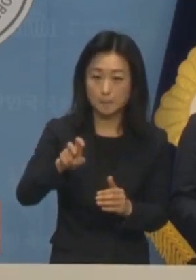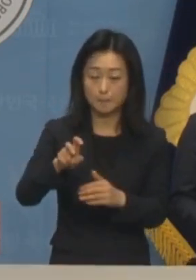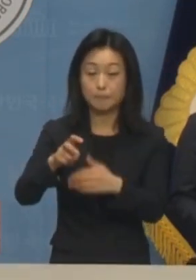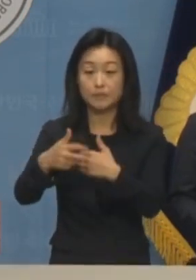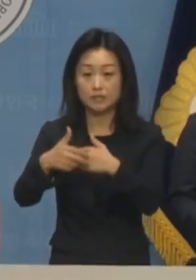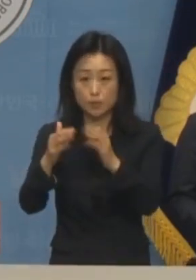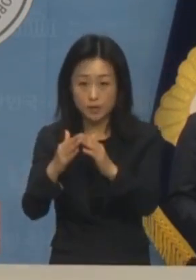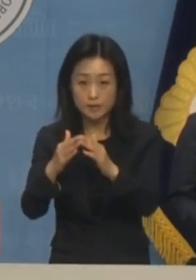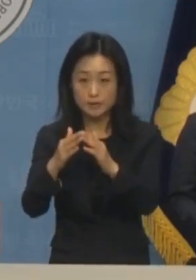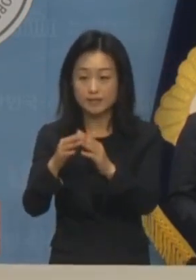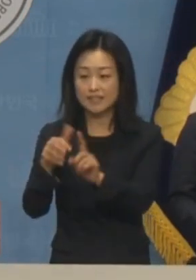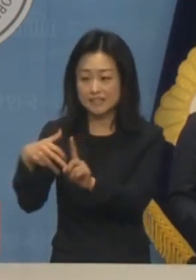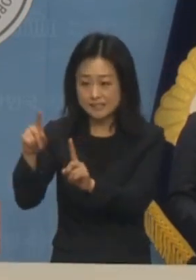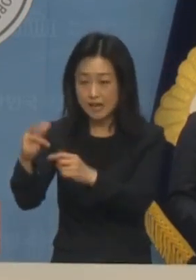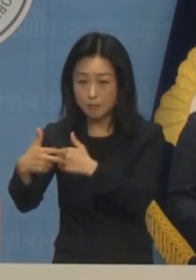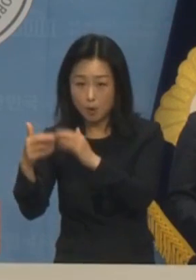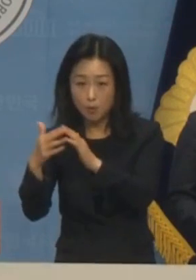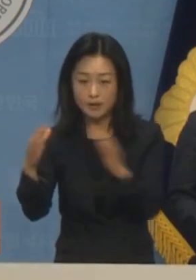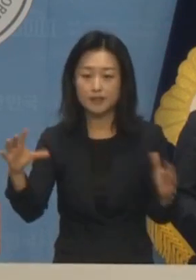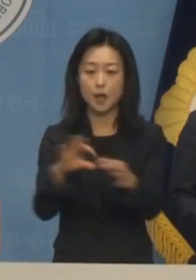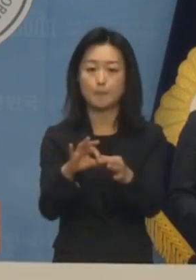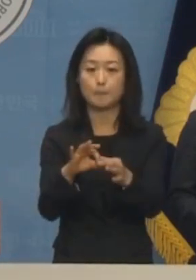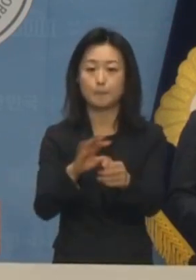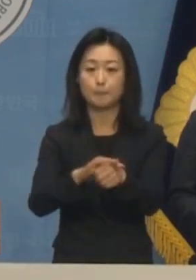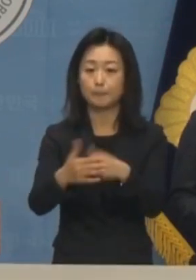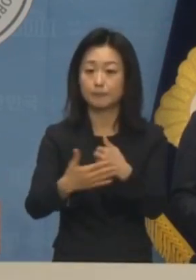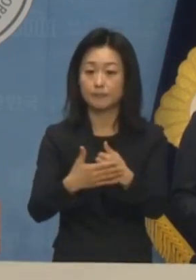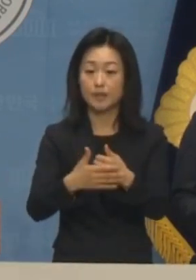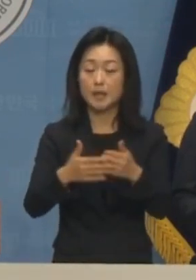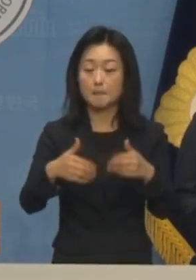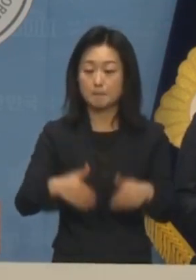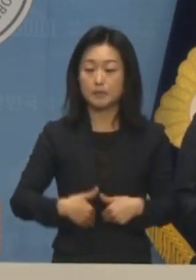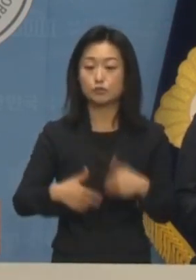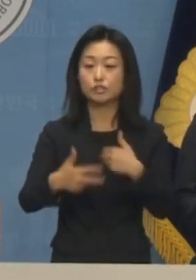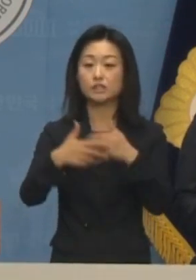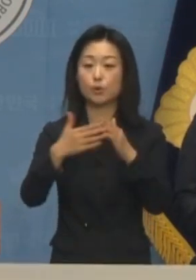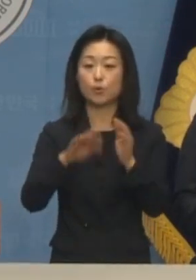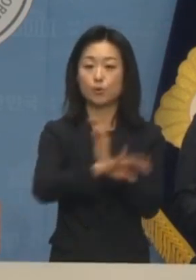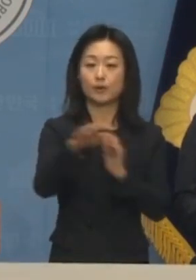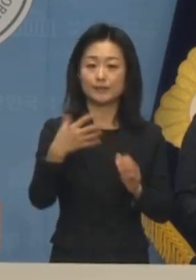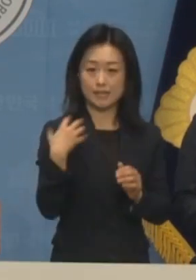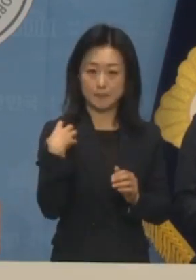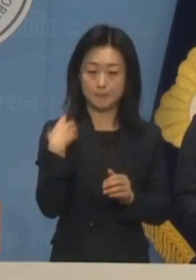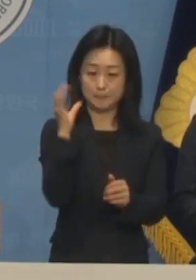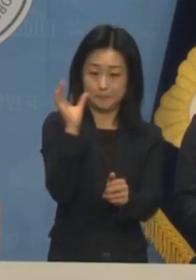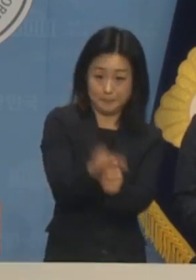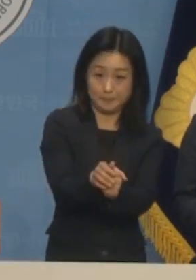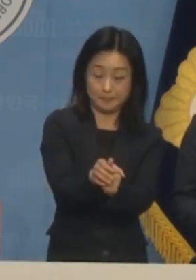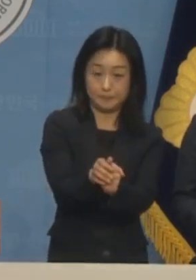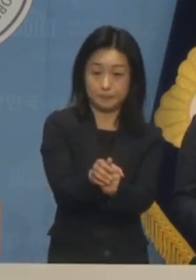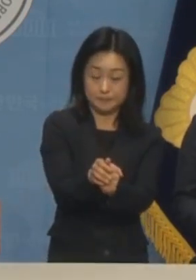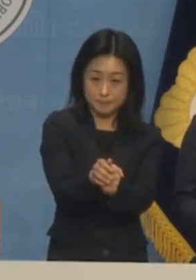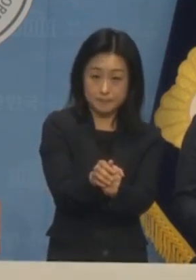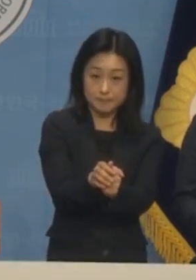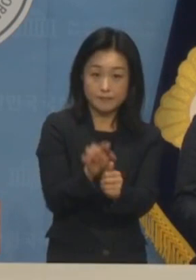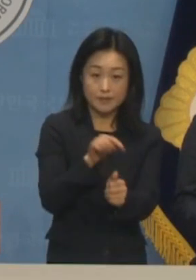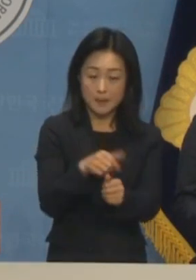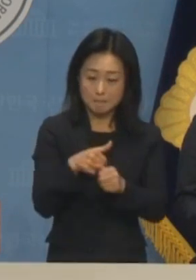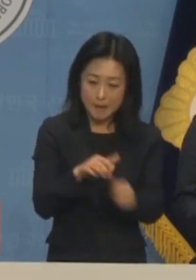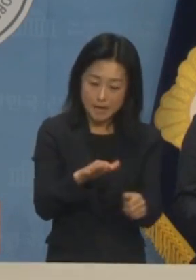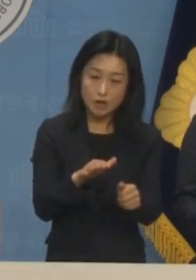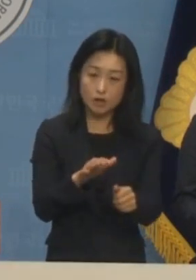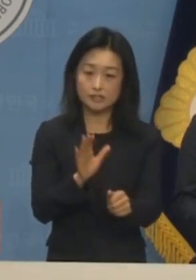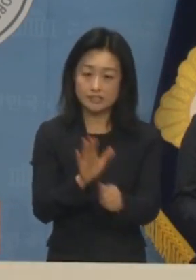의료기관이 서로 협력하여 진료권 내 필수 의료를 책임지고 제공할 수 있도록 보건의료 인력의 파견,